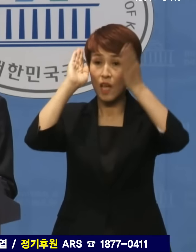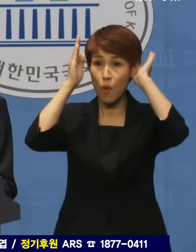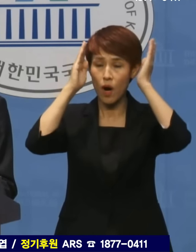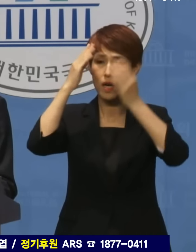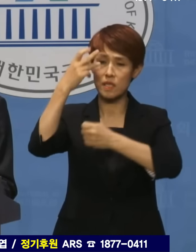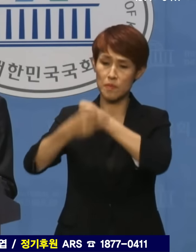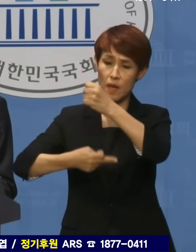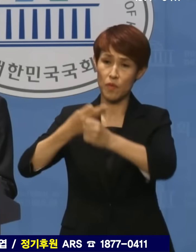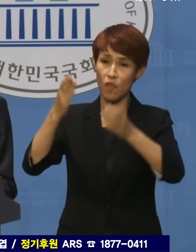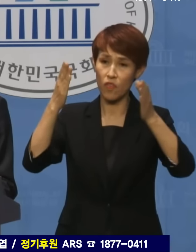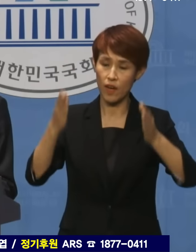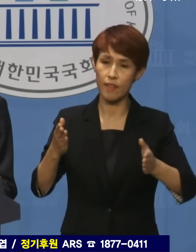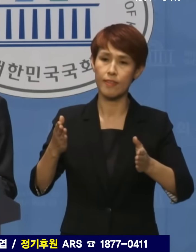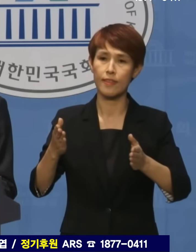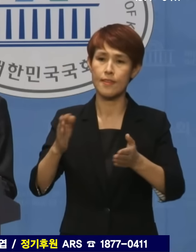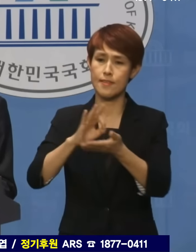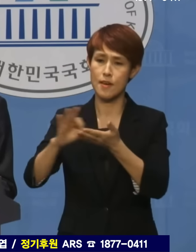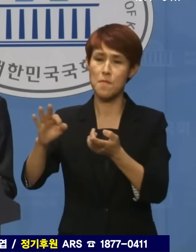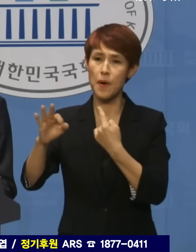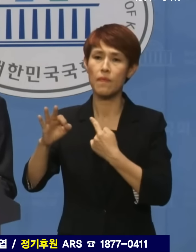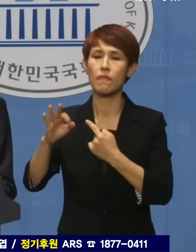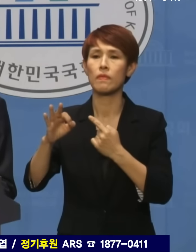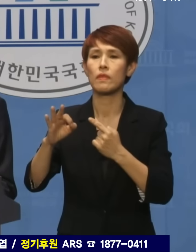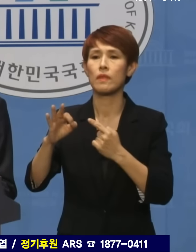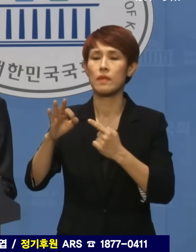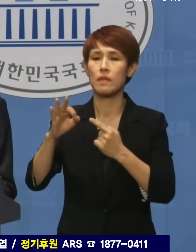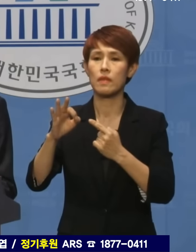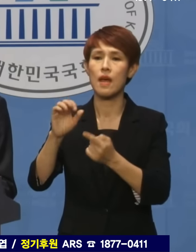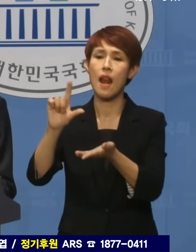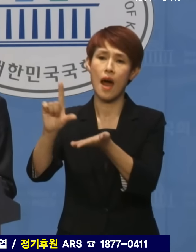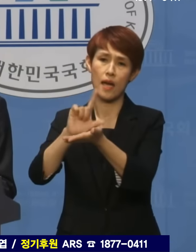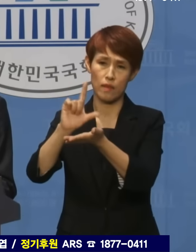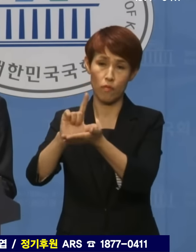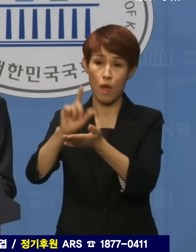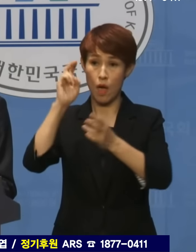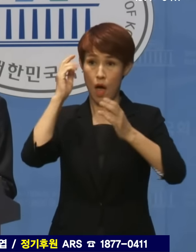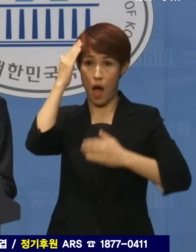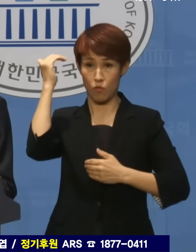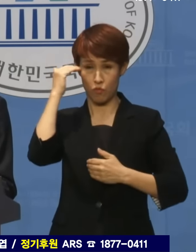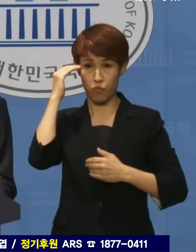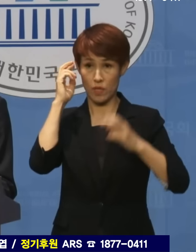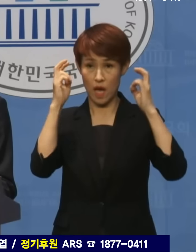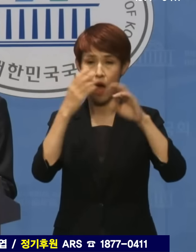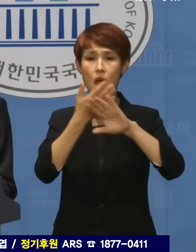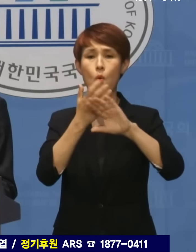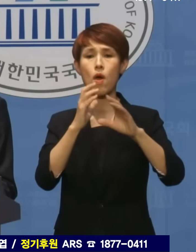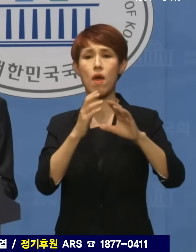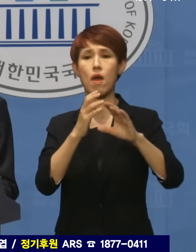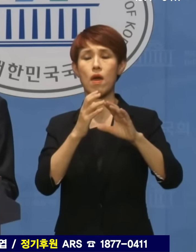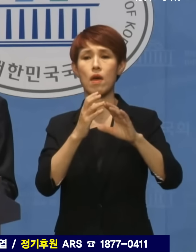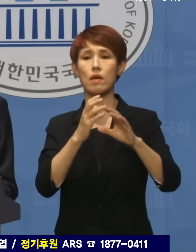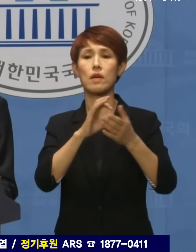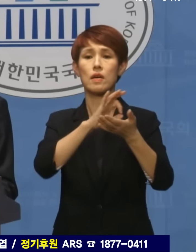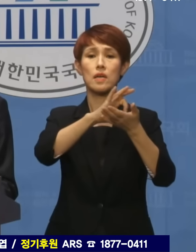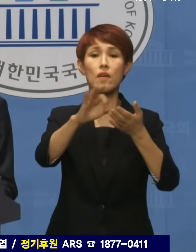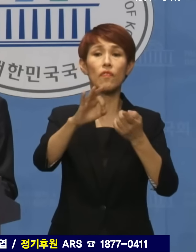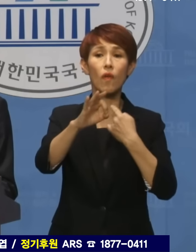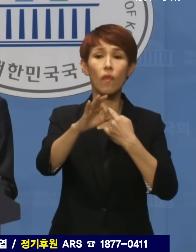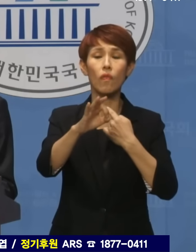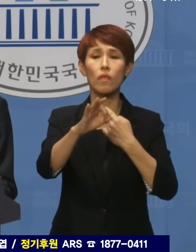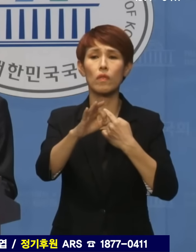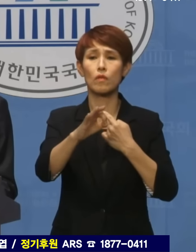13년간 키원 메신저 서비스로 우리 기업이 해외 진출에 오랜 시간 쌓아올린